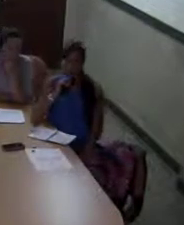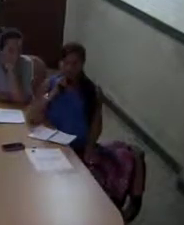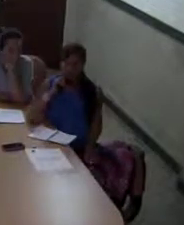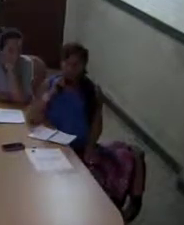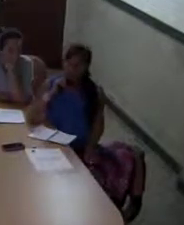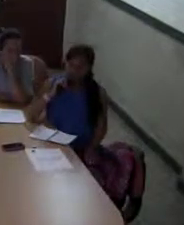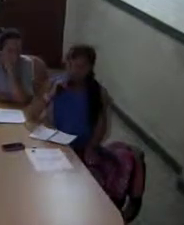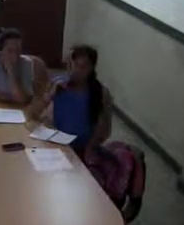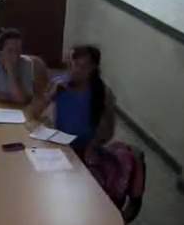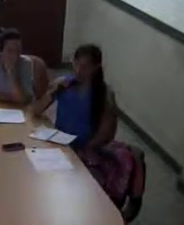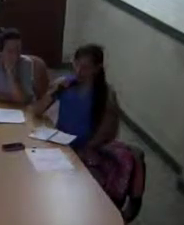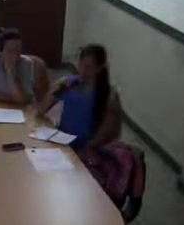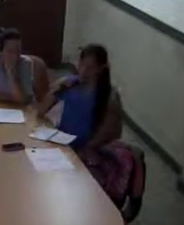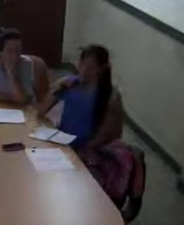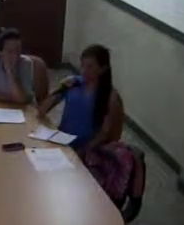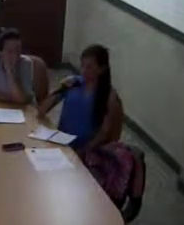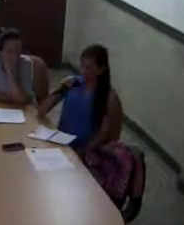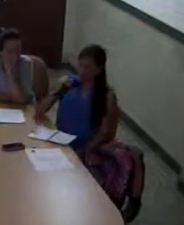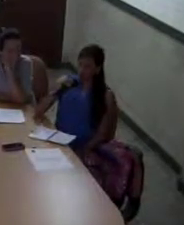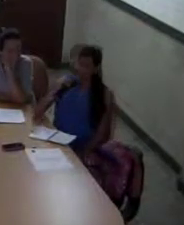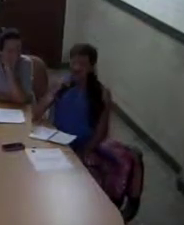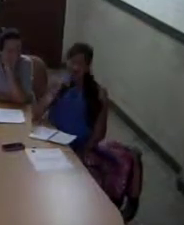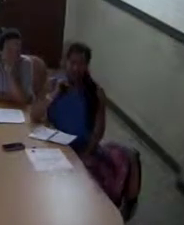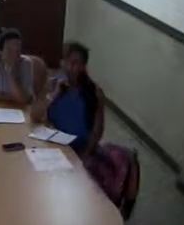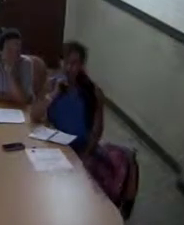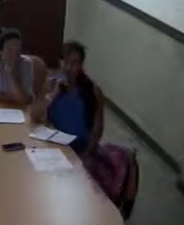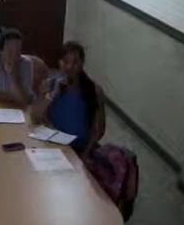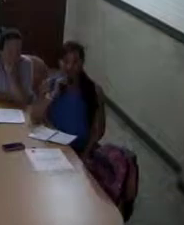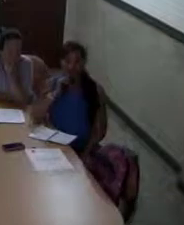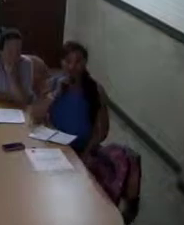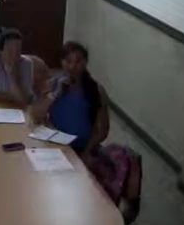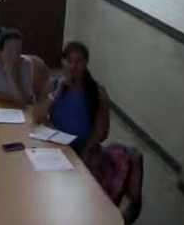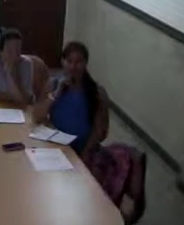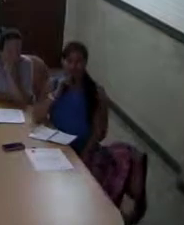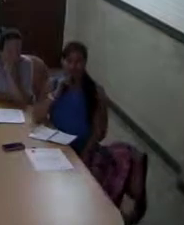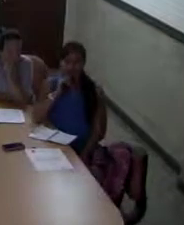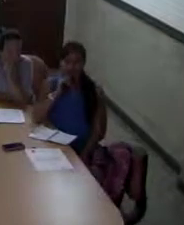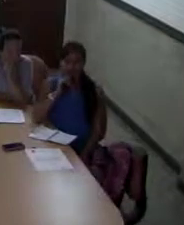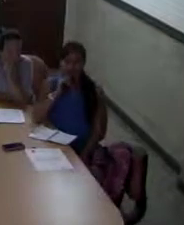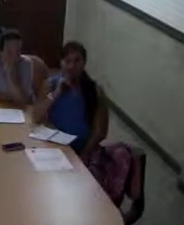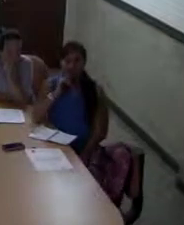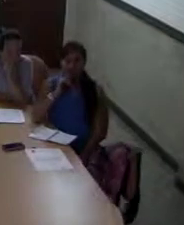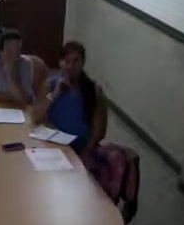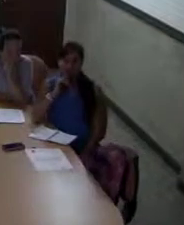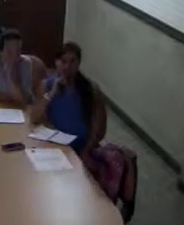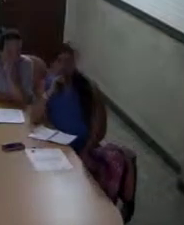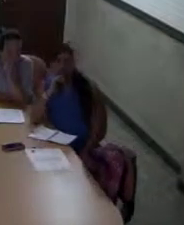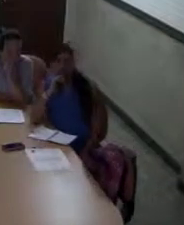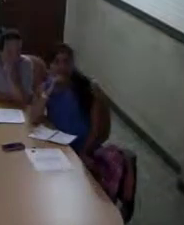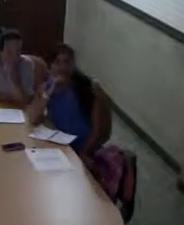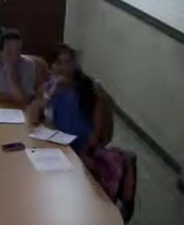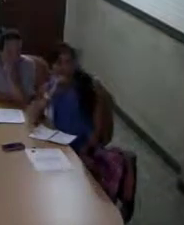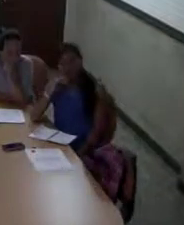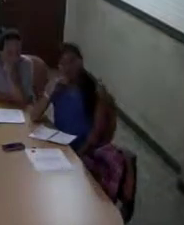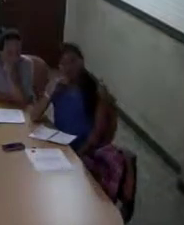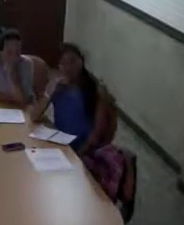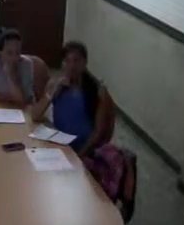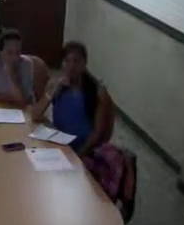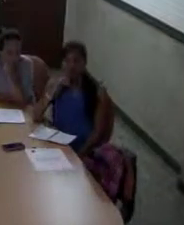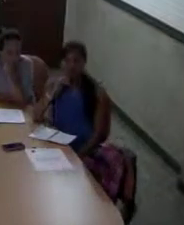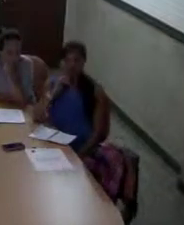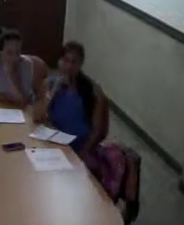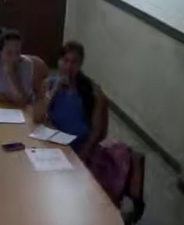intérpretes por el norte del valle y en Risaralda, ya que tenemos pues una población creciente de